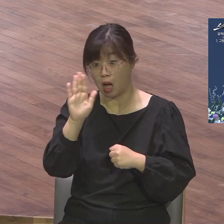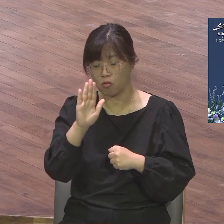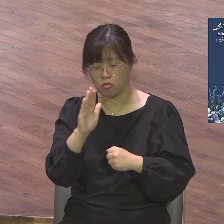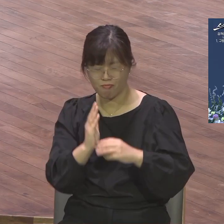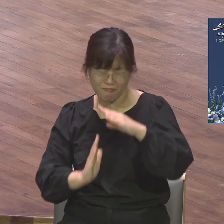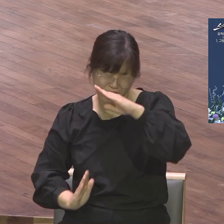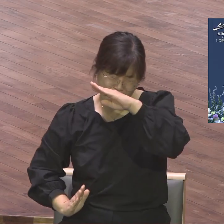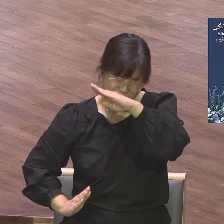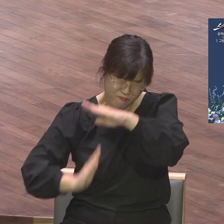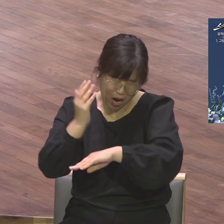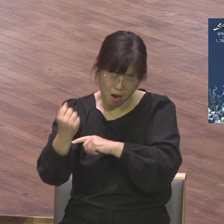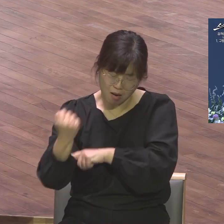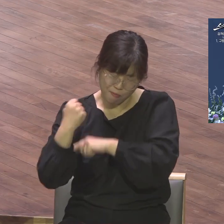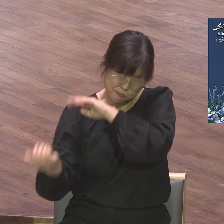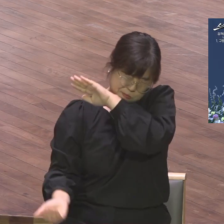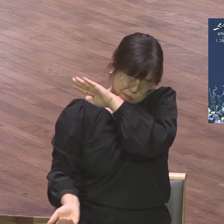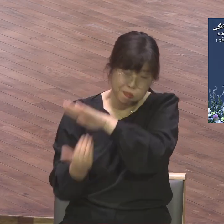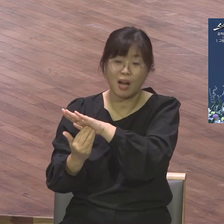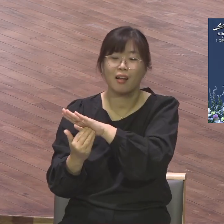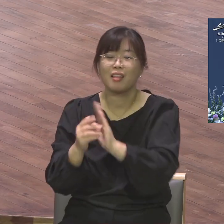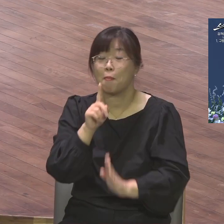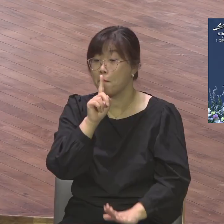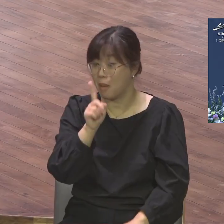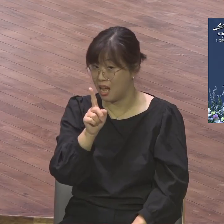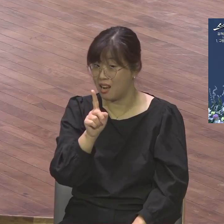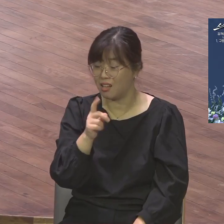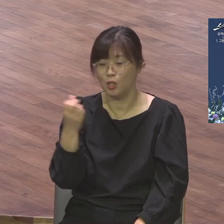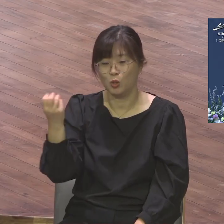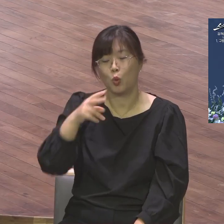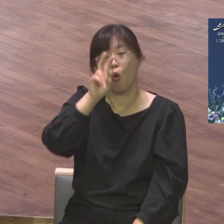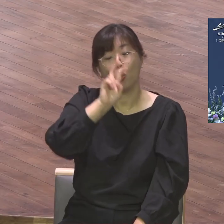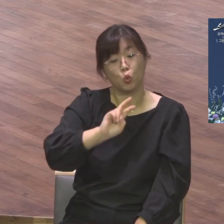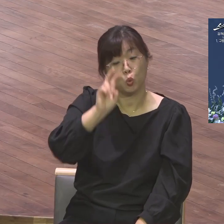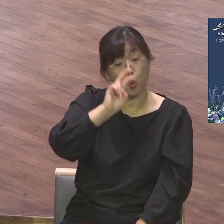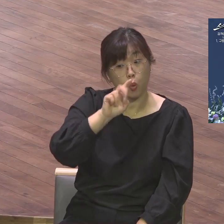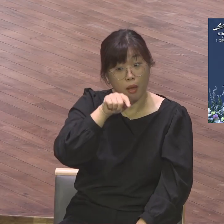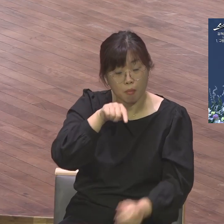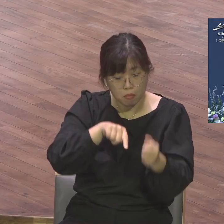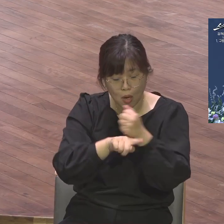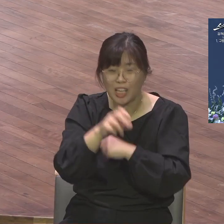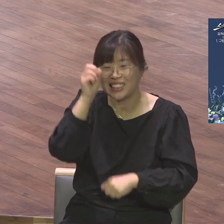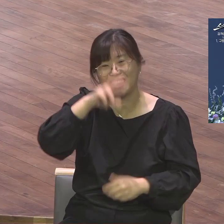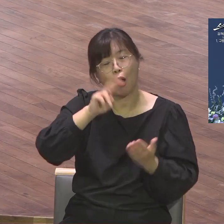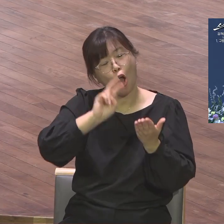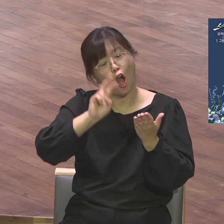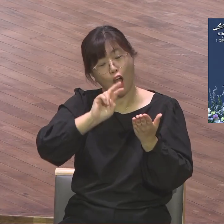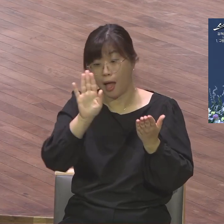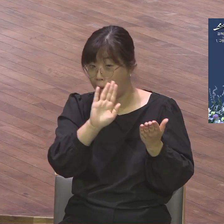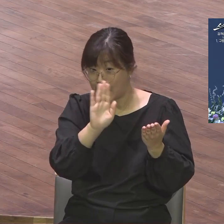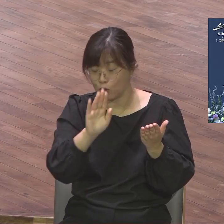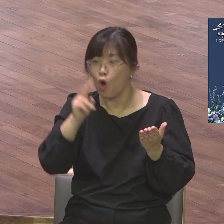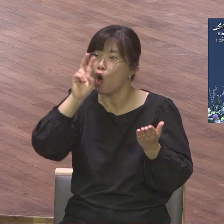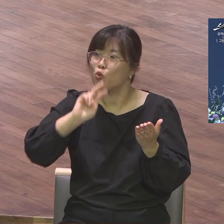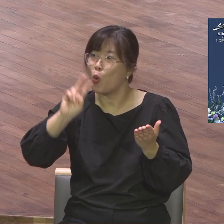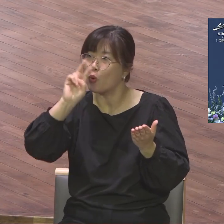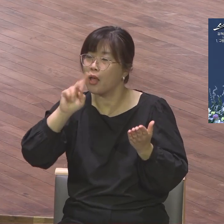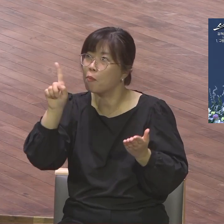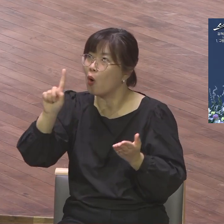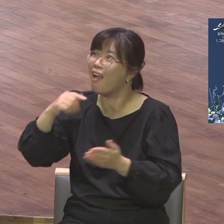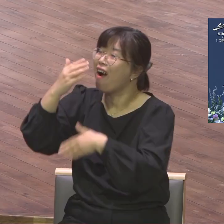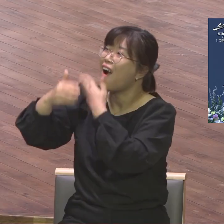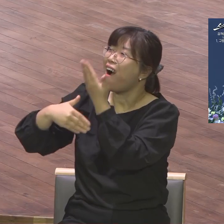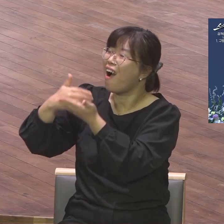분이 성삼위 하나님이기 때문에 나의 노래라는 것은요, 나의 노래는 하나님께서 나로 하여금 노래하게 하시는